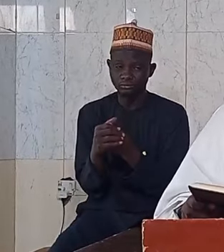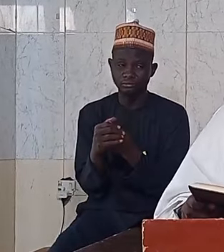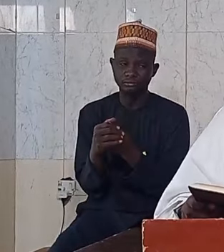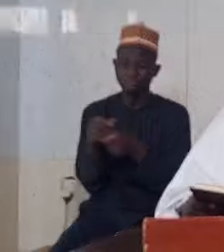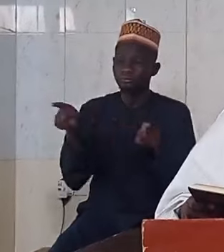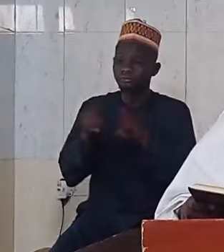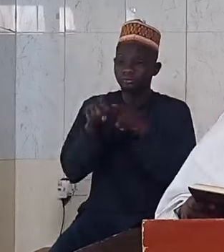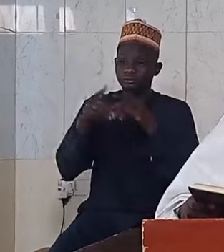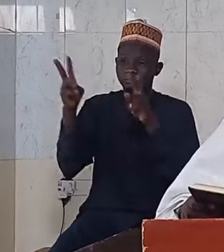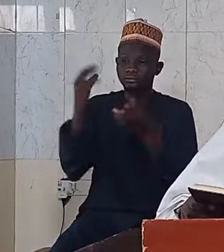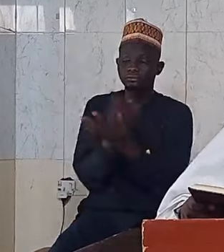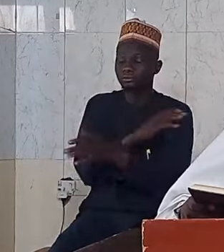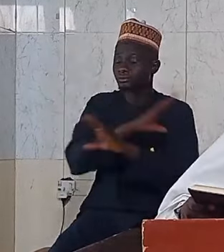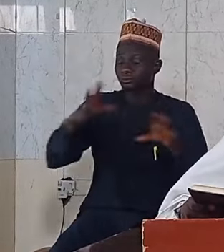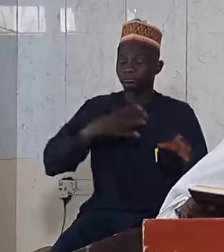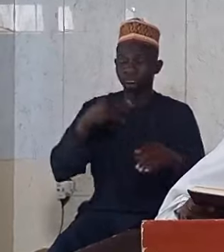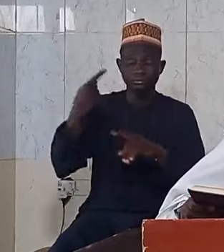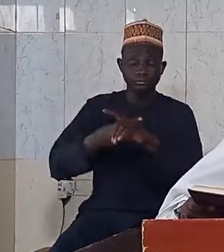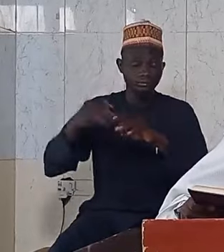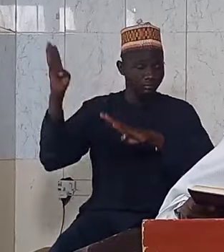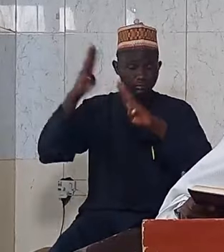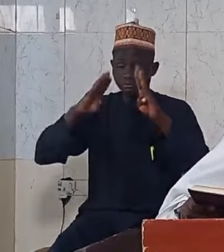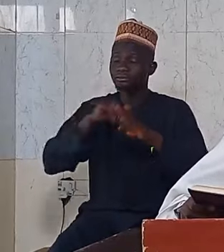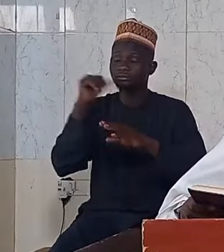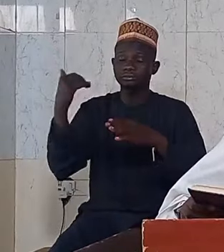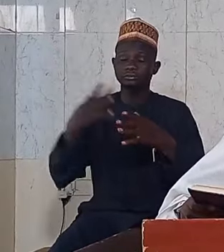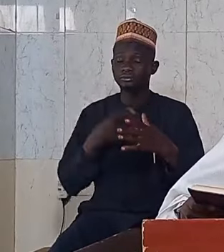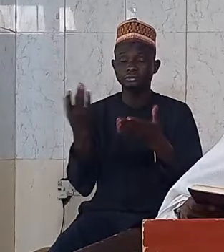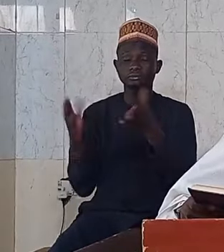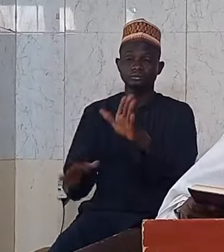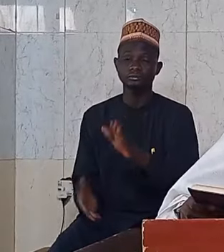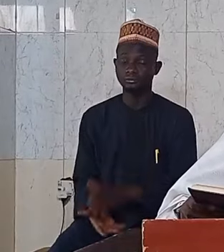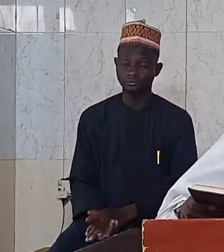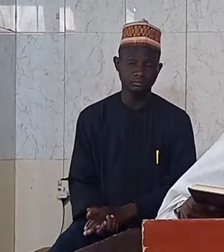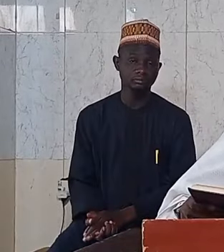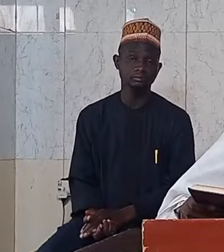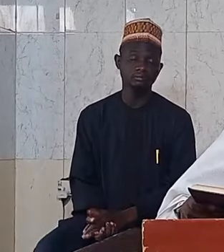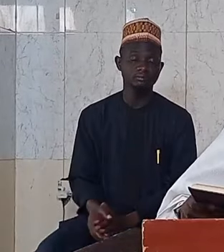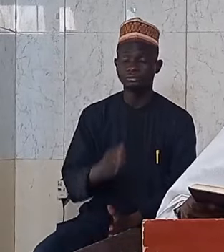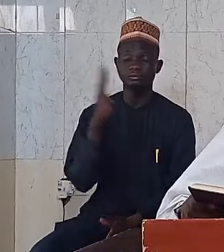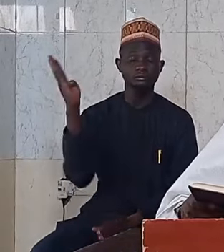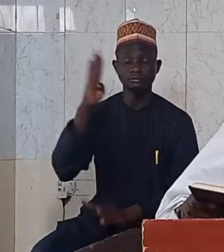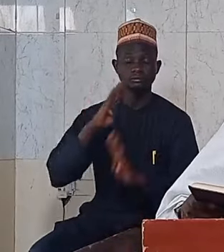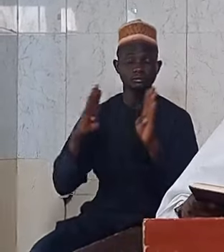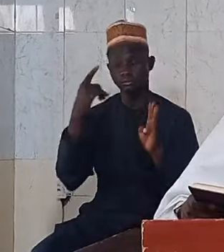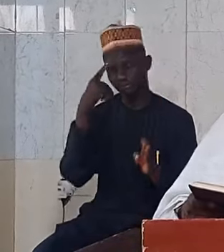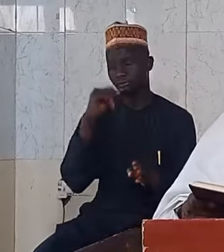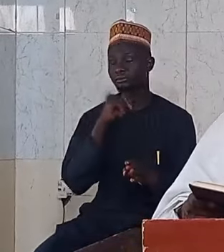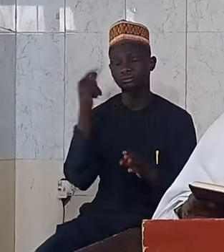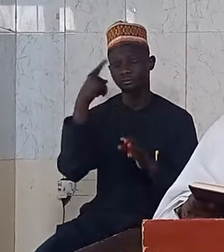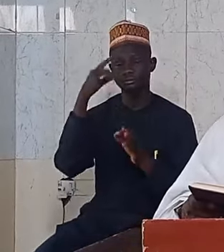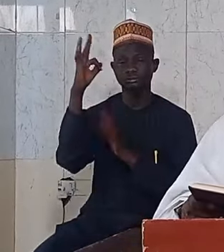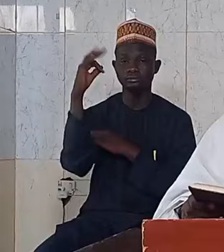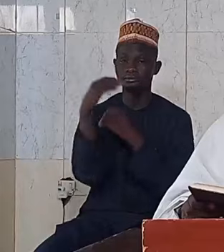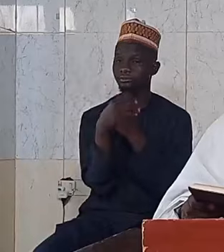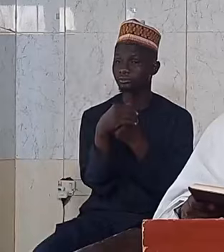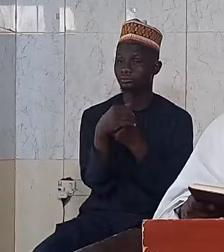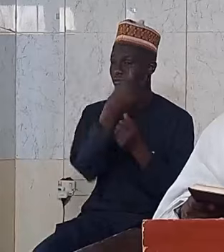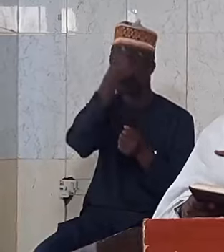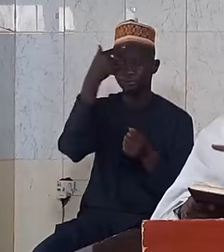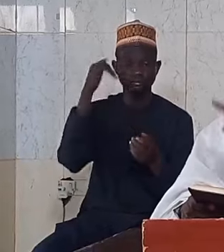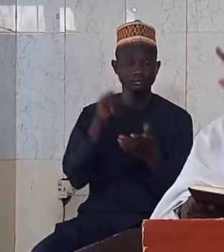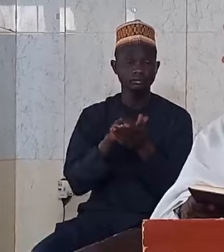irin wanda ba a neman irin sa wurin wanda dama ba dan gaskiya fito ba yana yakin sa ne ba dan Allah don